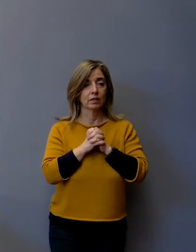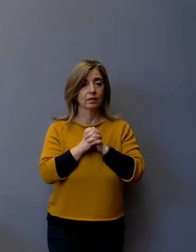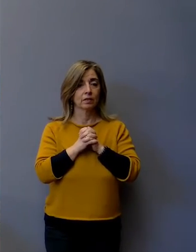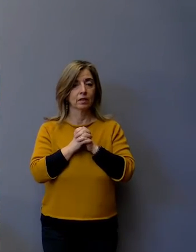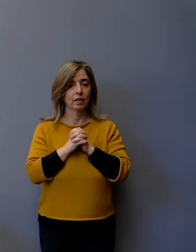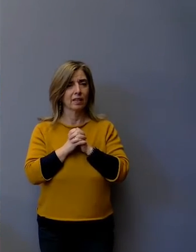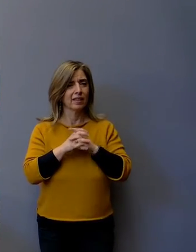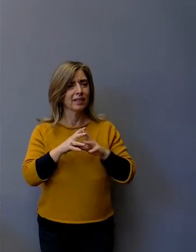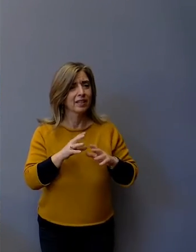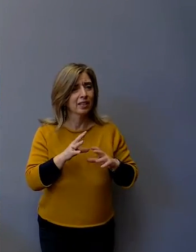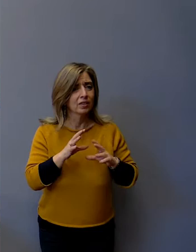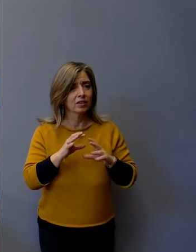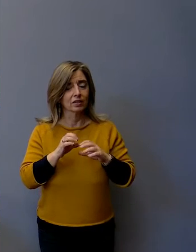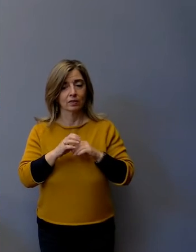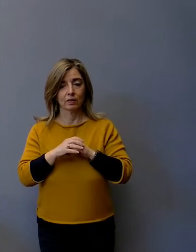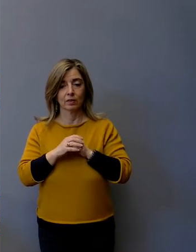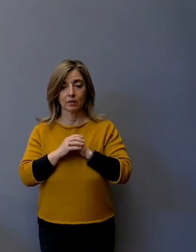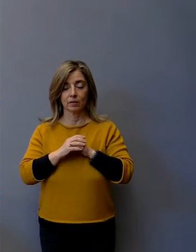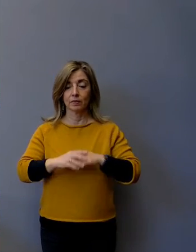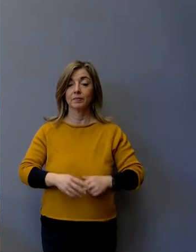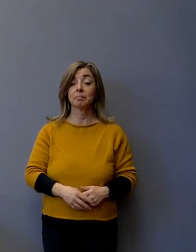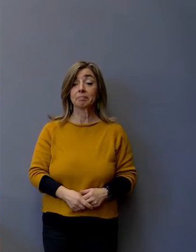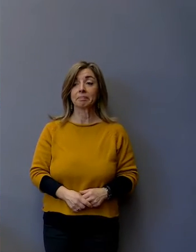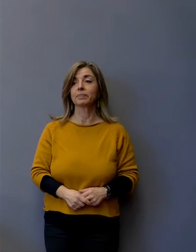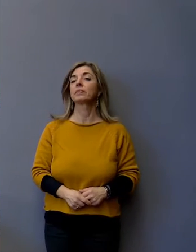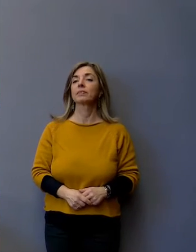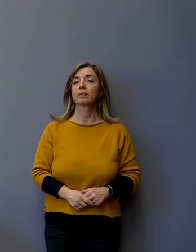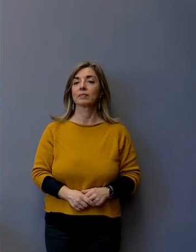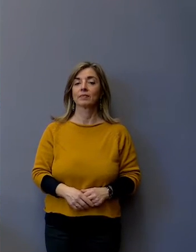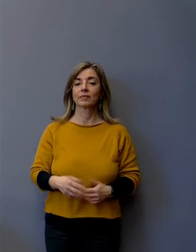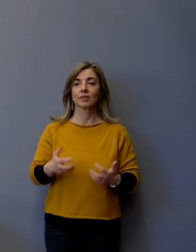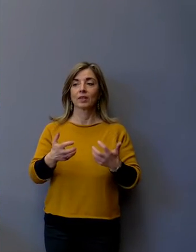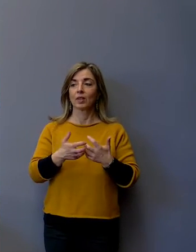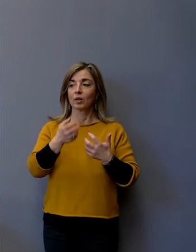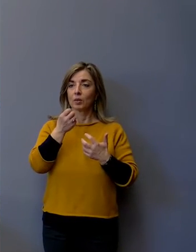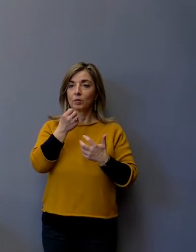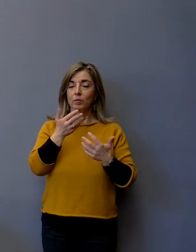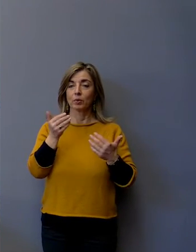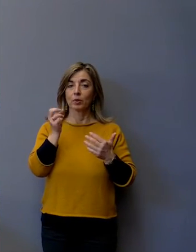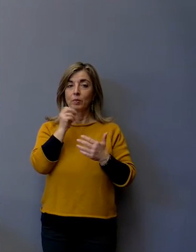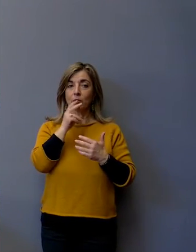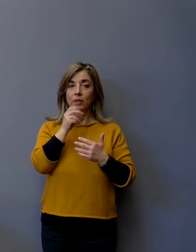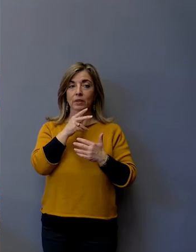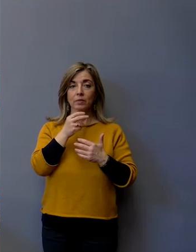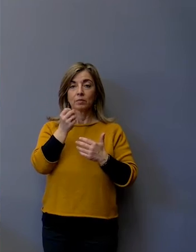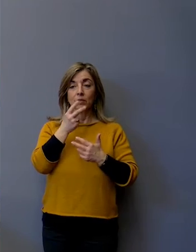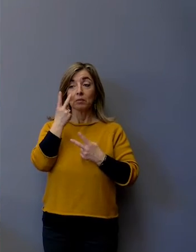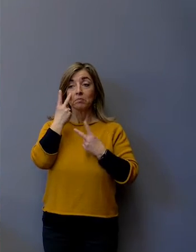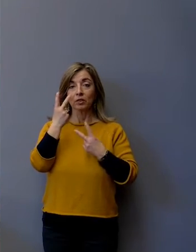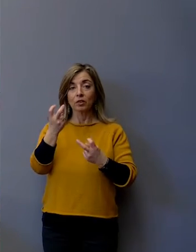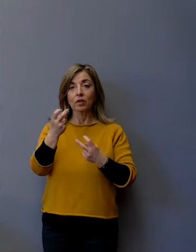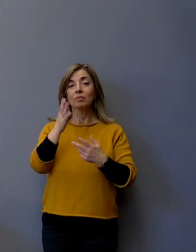allora per favore un po di silenzio in aula colleghi buon pomeriggio ben ritrovati vi chiedo cortesemente di prendere